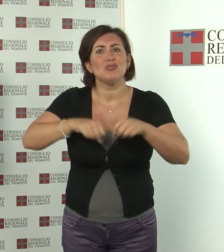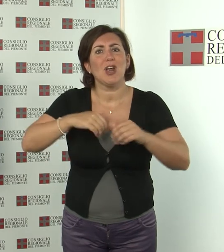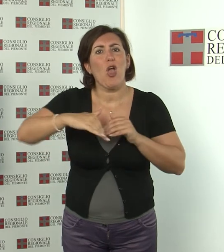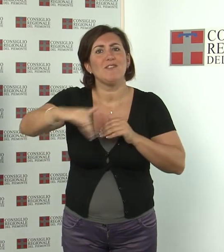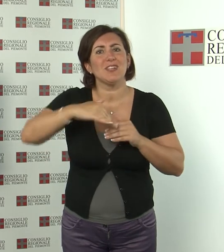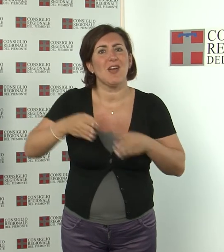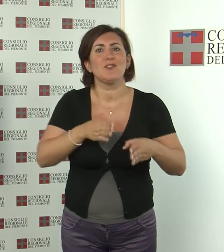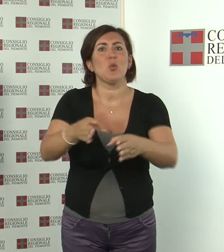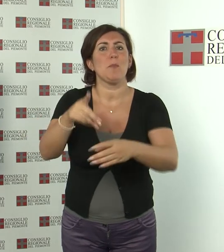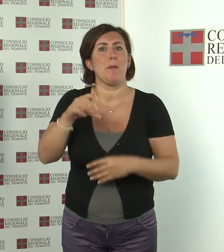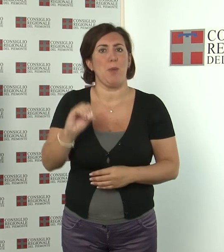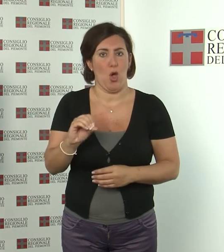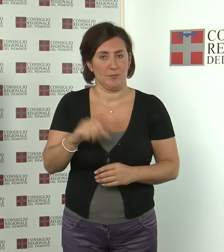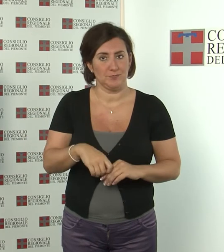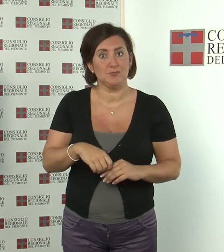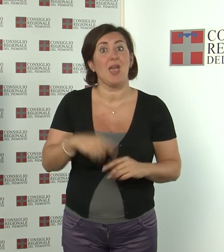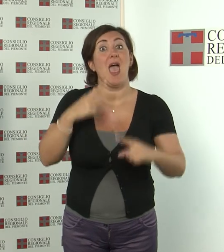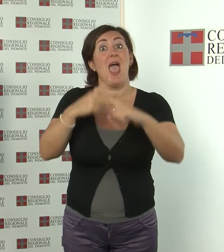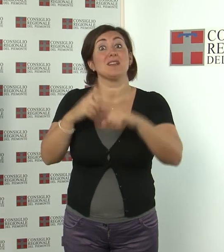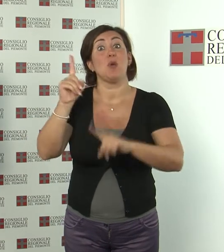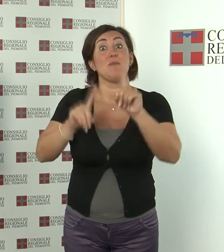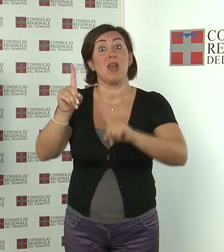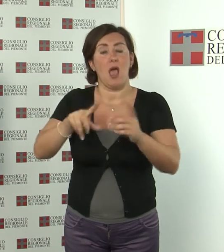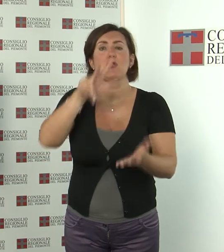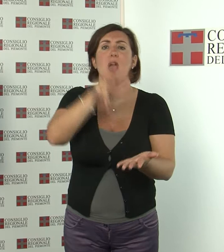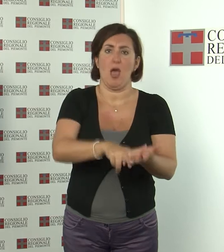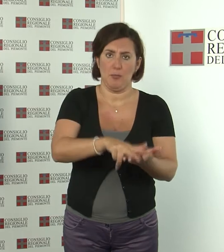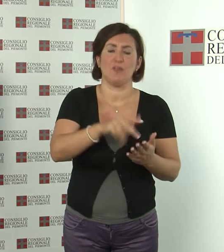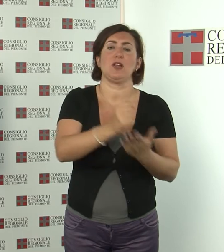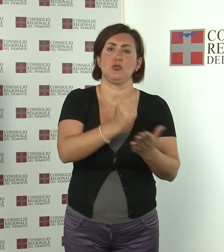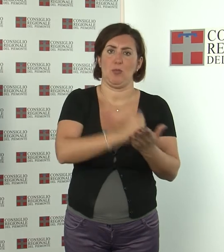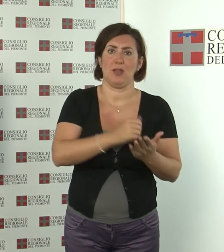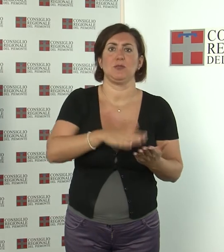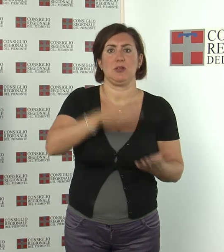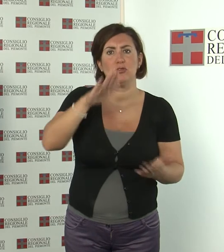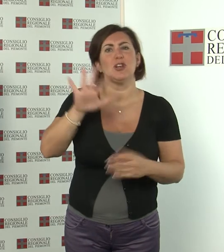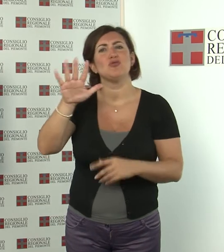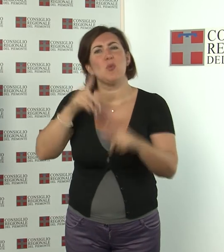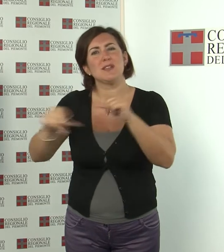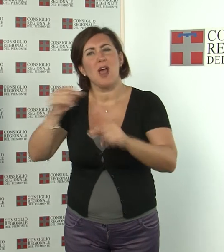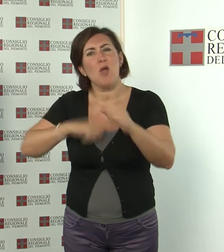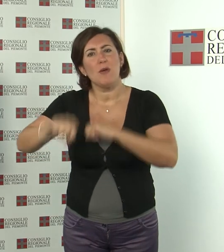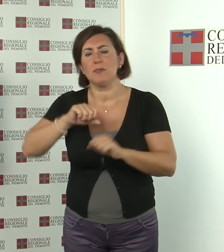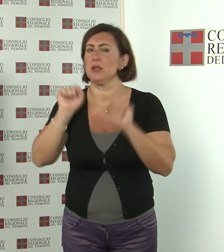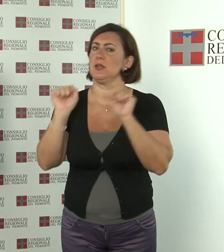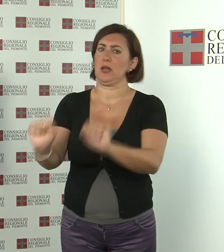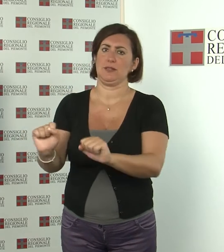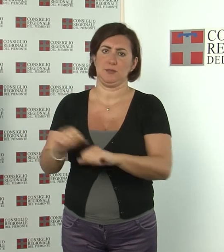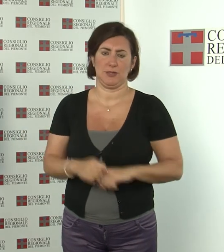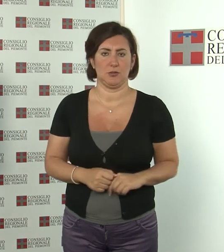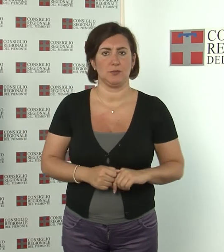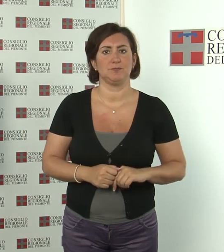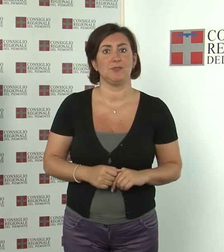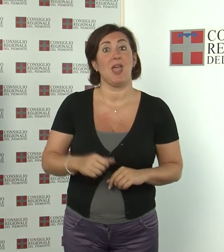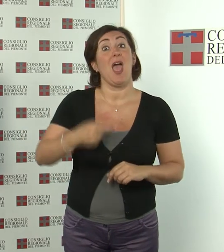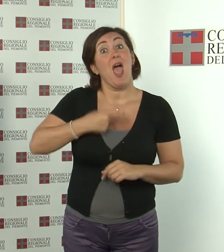approvato il documento della maggioranza respinto quello del MoVimento 5 Stelle memoria storica della Resistenza